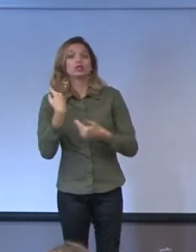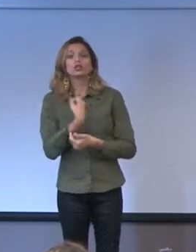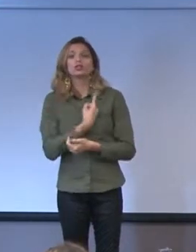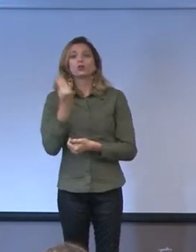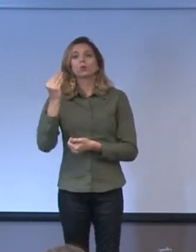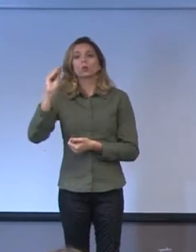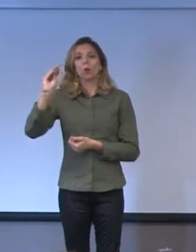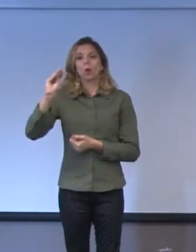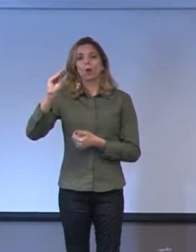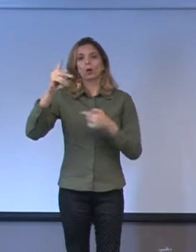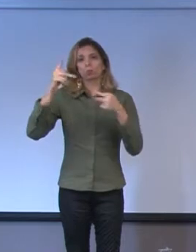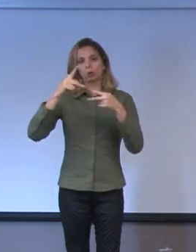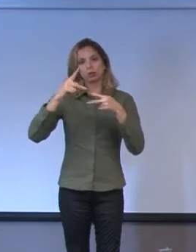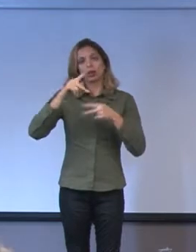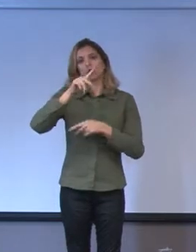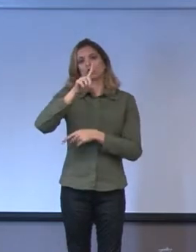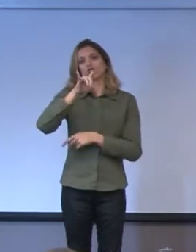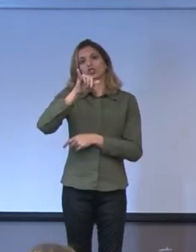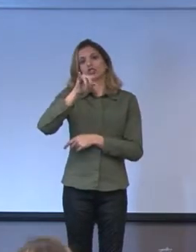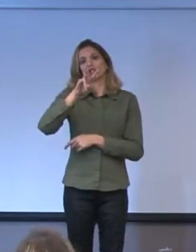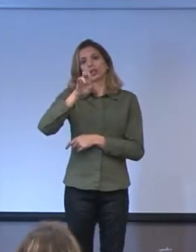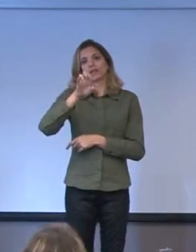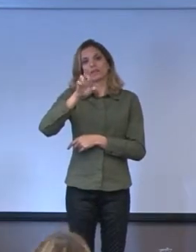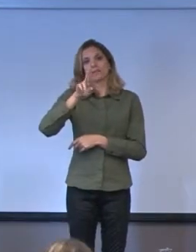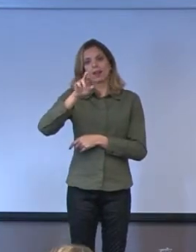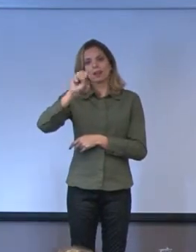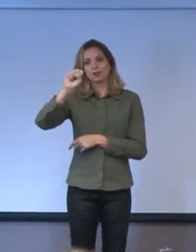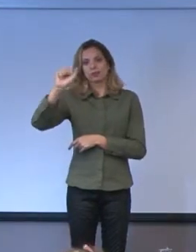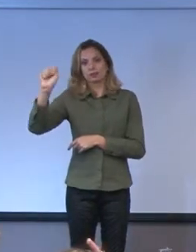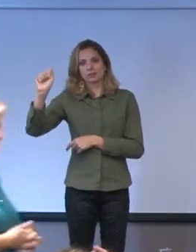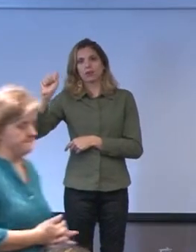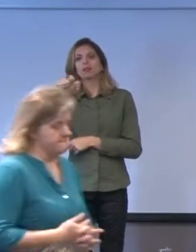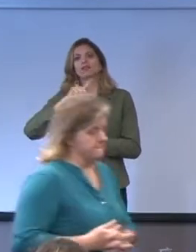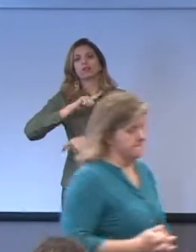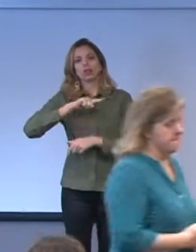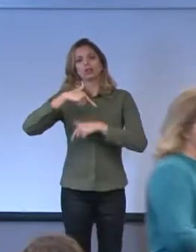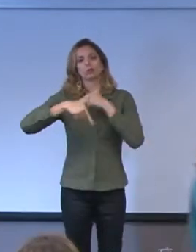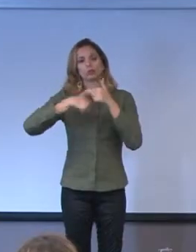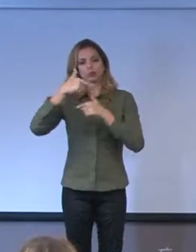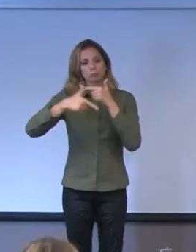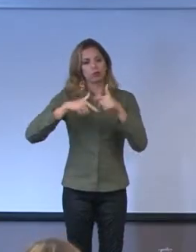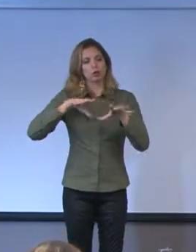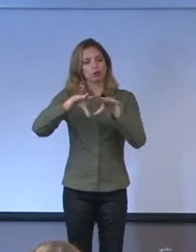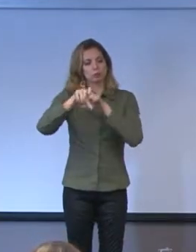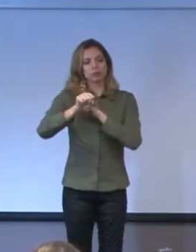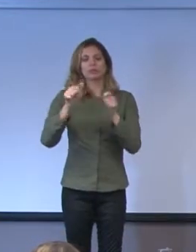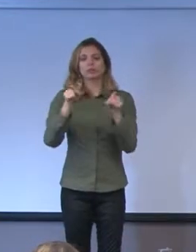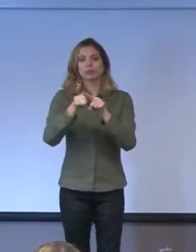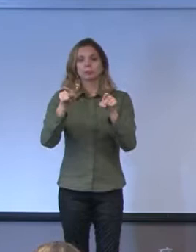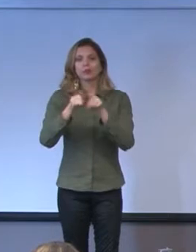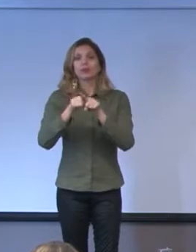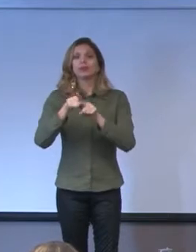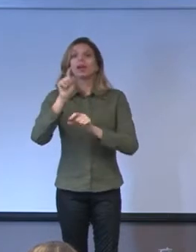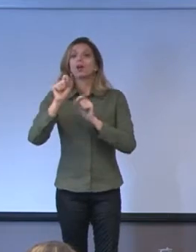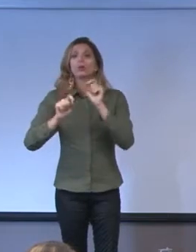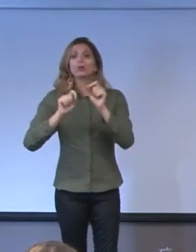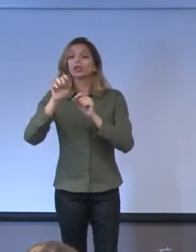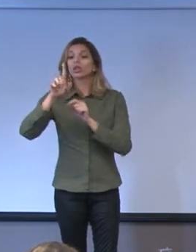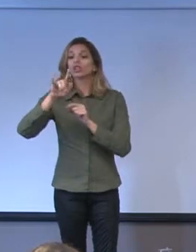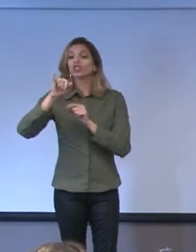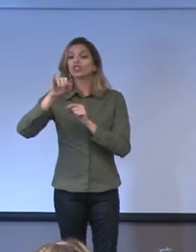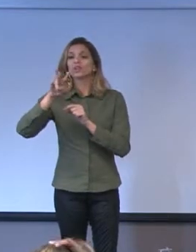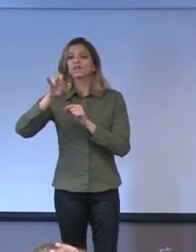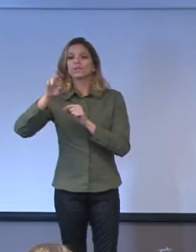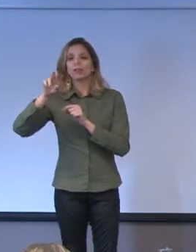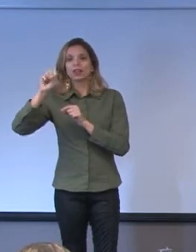chamado Diversa, e a gente tem um trabalho de formação junto com a Fundação Volkswagen, que chama Diversa Presencial. A